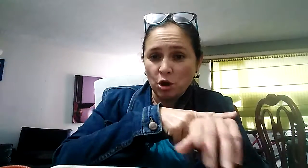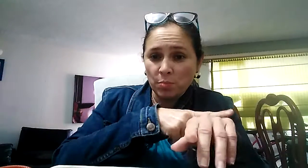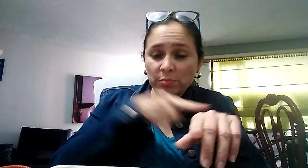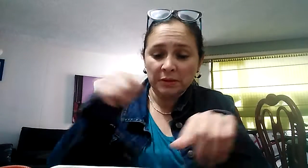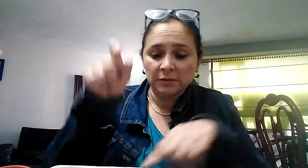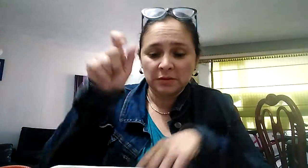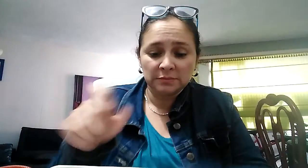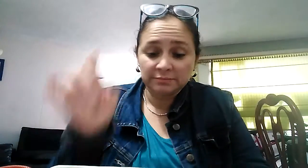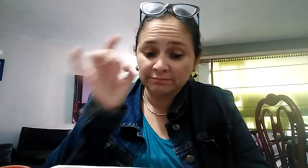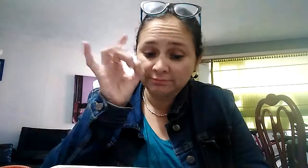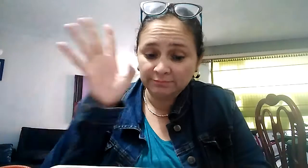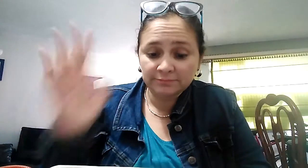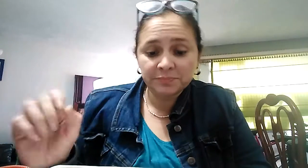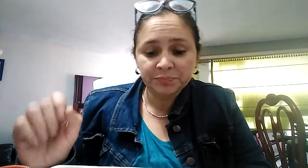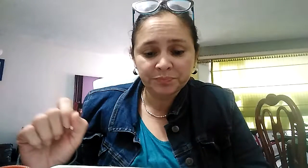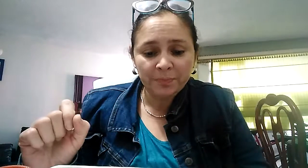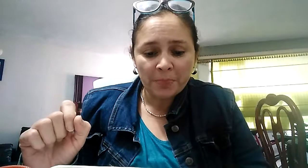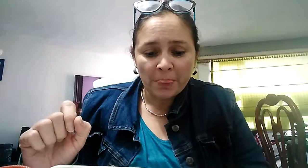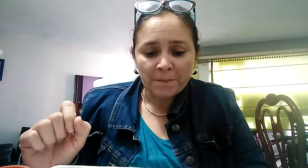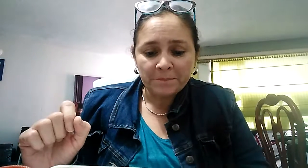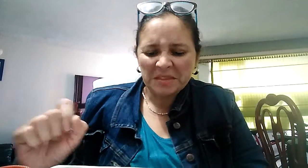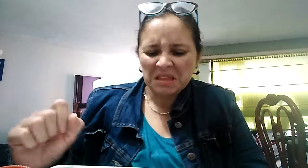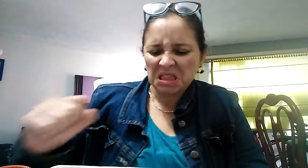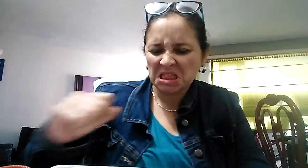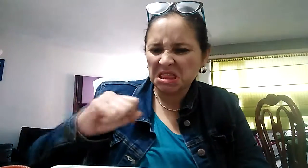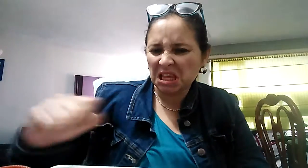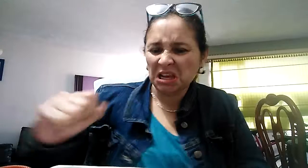me elimina! ¡Vamos! ¡Sígueme a este callejón oscuro y peligroso!